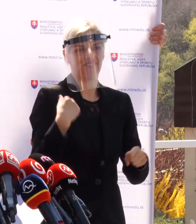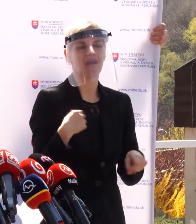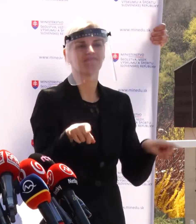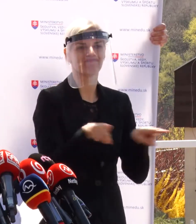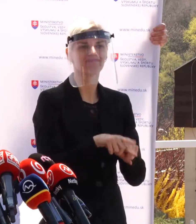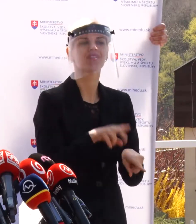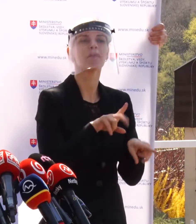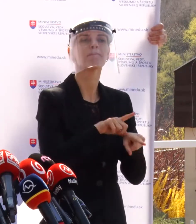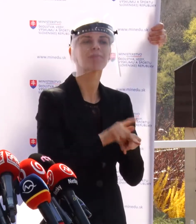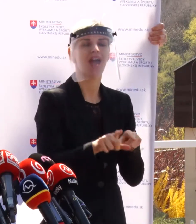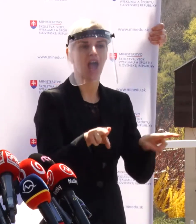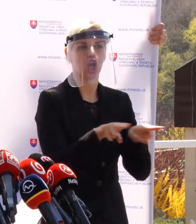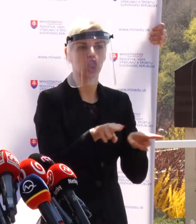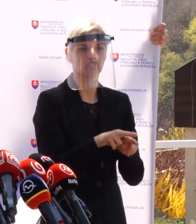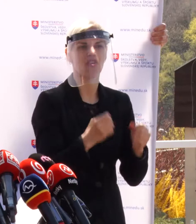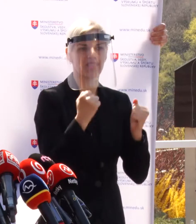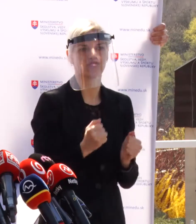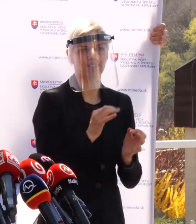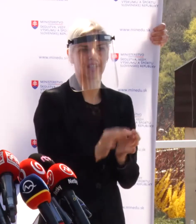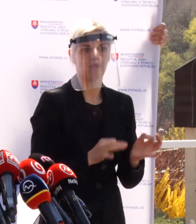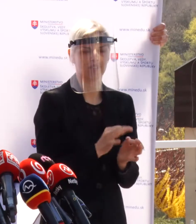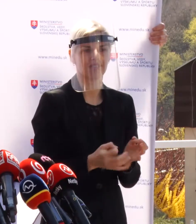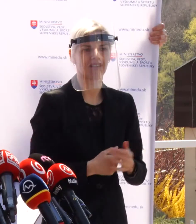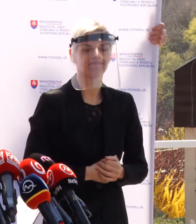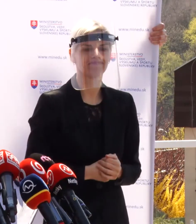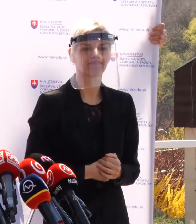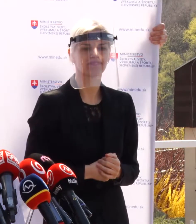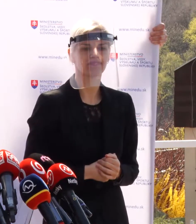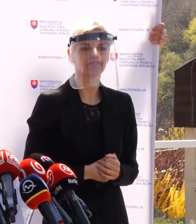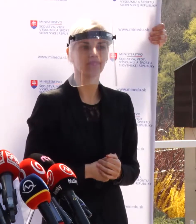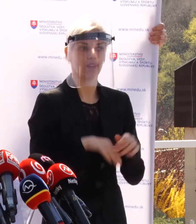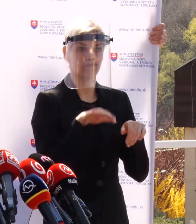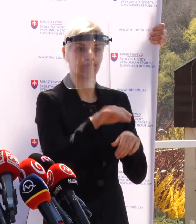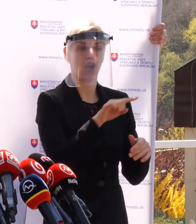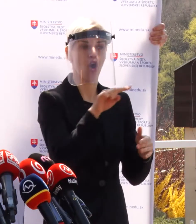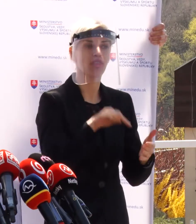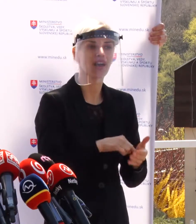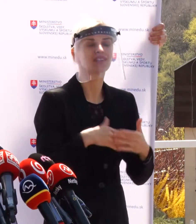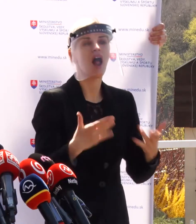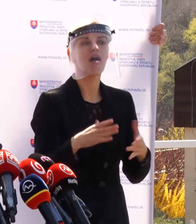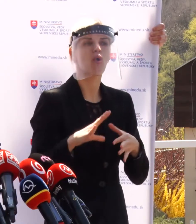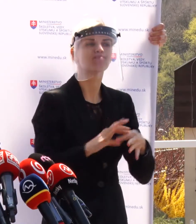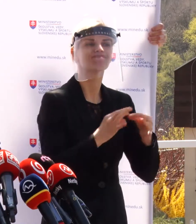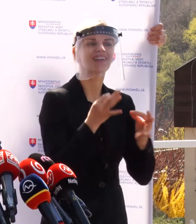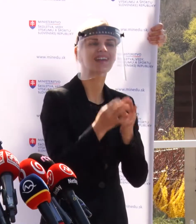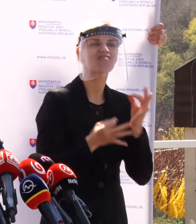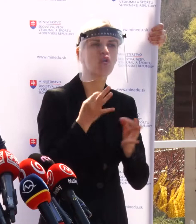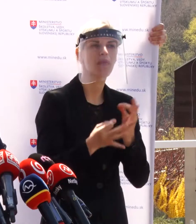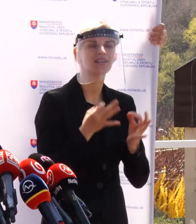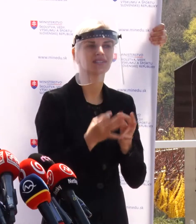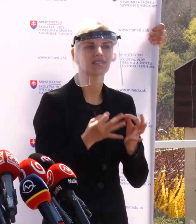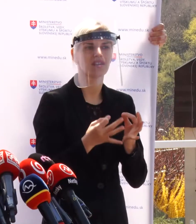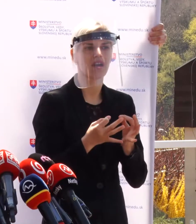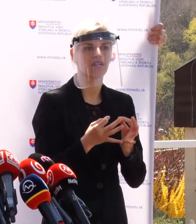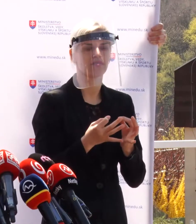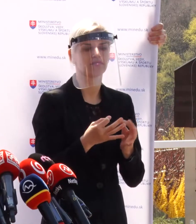veľmi náročná aj zo strany rodičov. A ak sú nejaké otázky alebo informácie, ktoré by